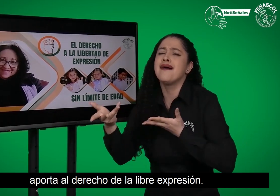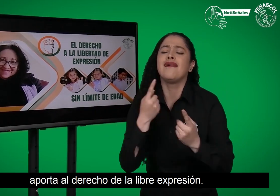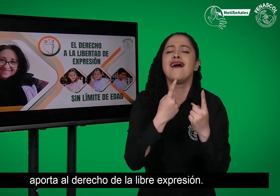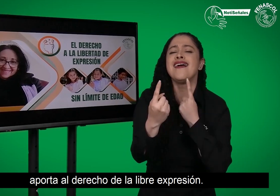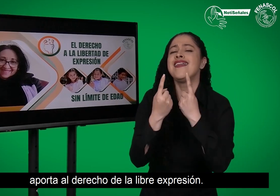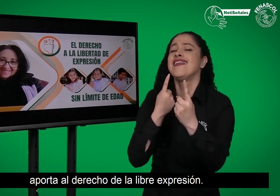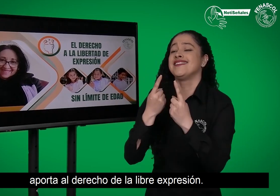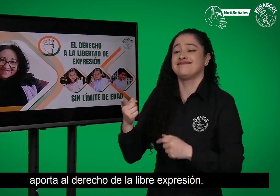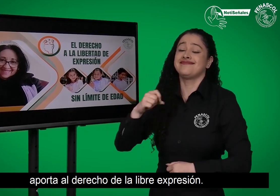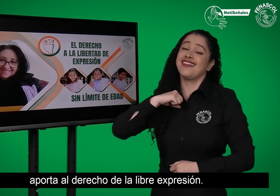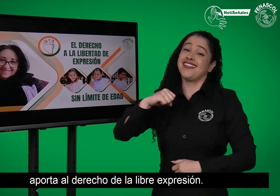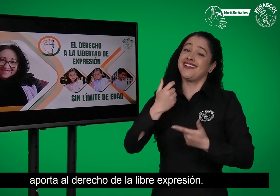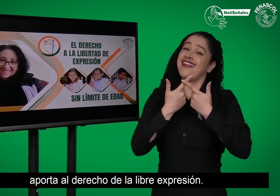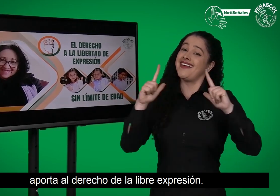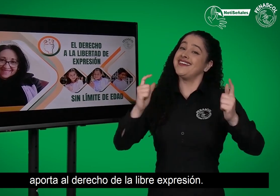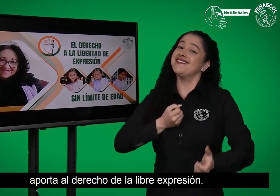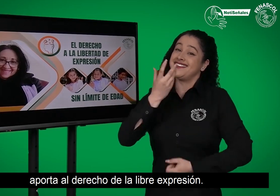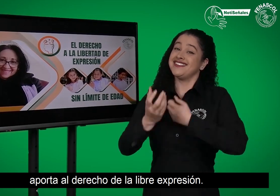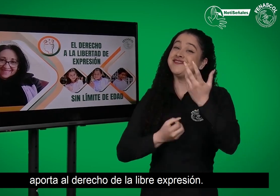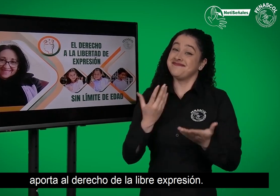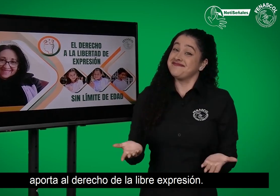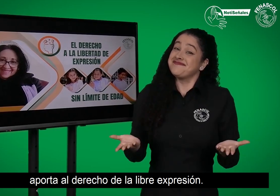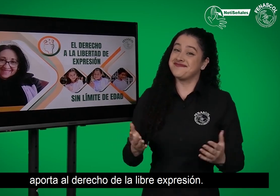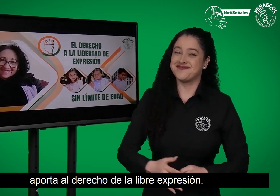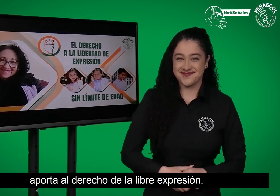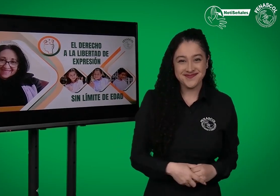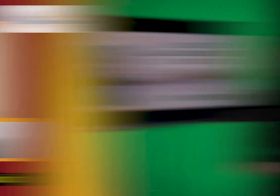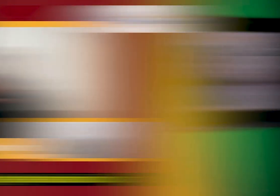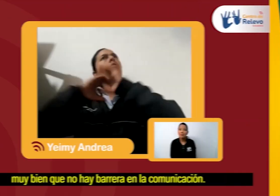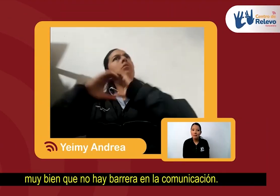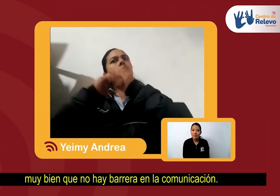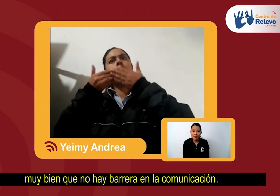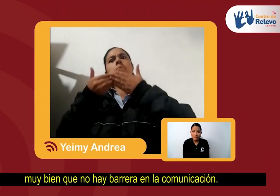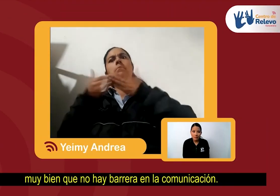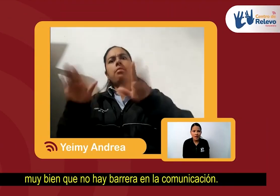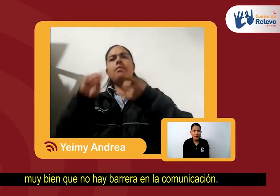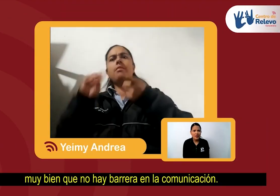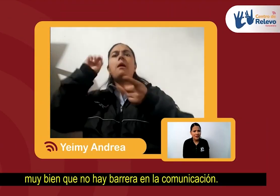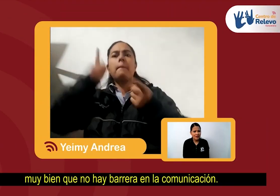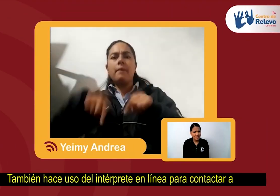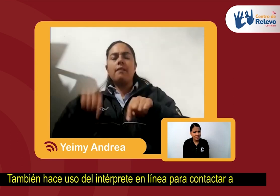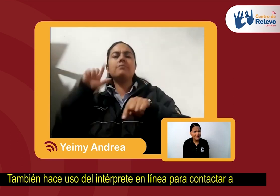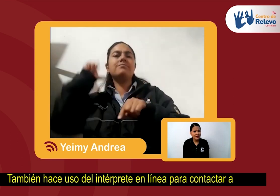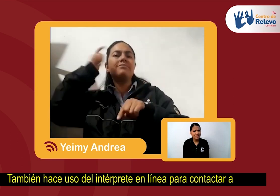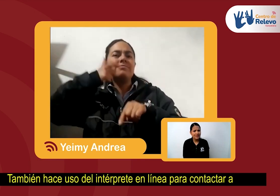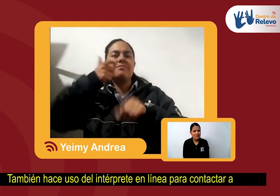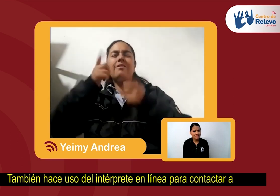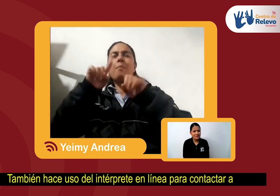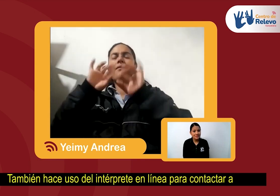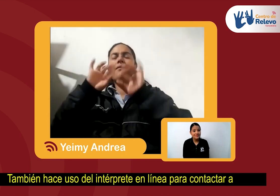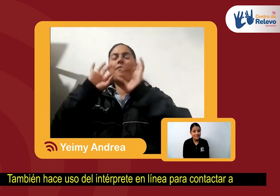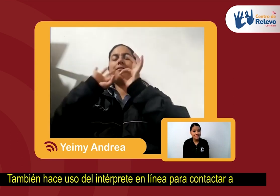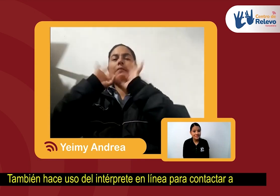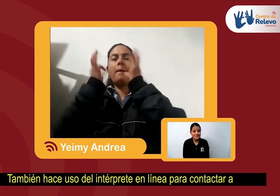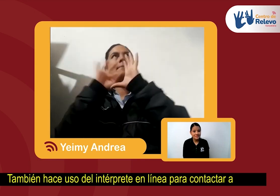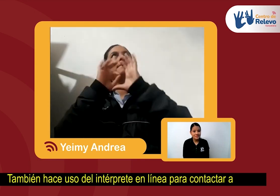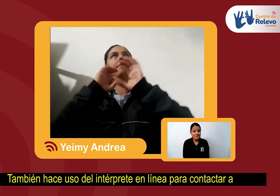al derecho a la libre expresión. Que no hay barrera en la comunicación. También hace uso del intérprete en línea para contactar